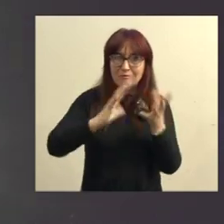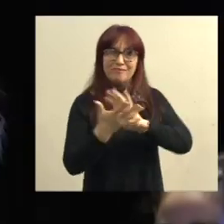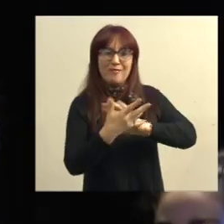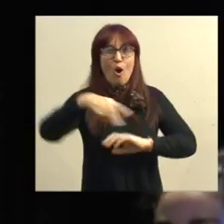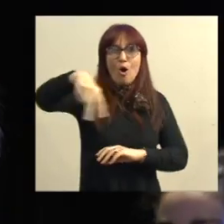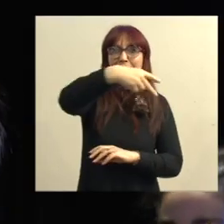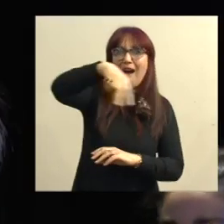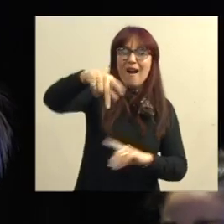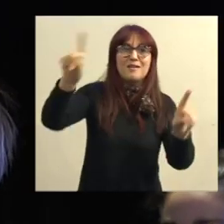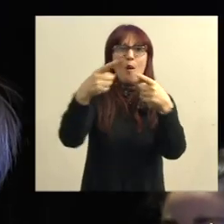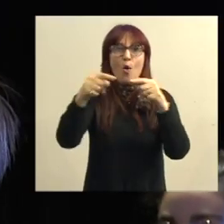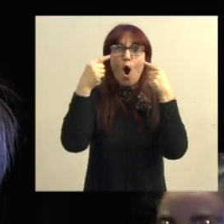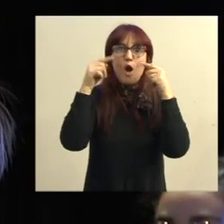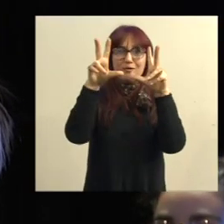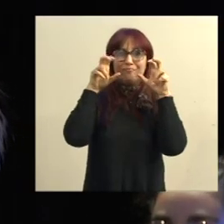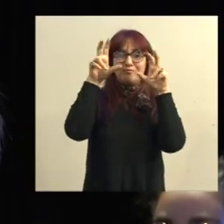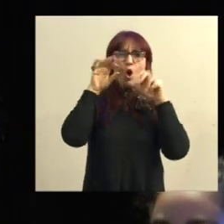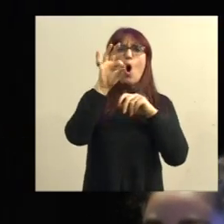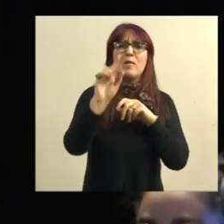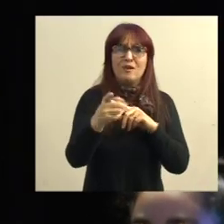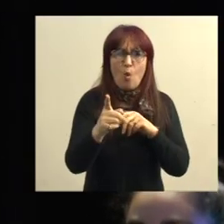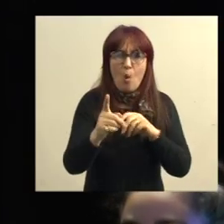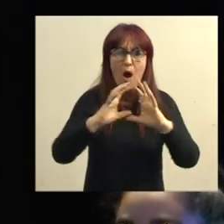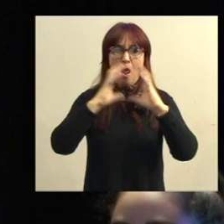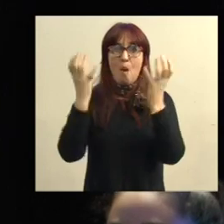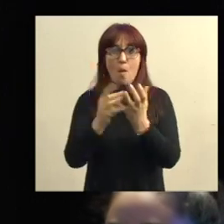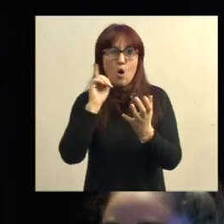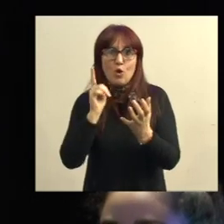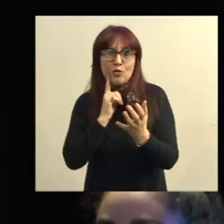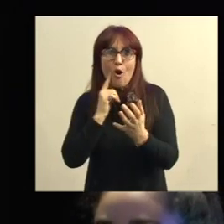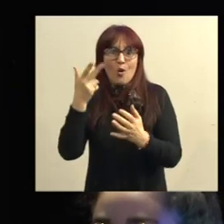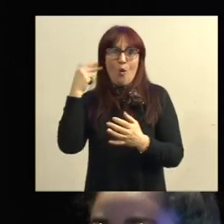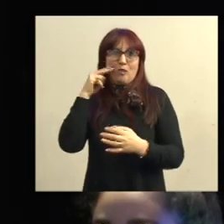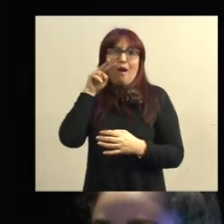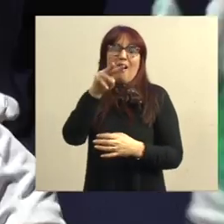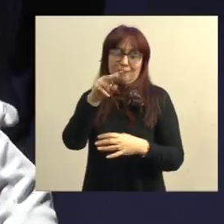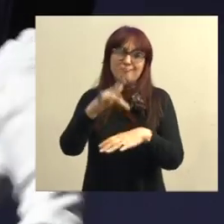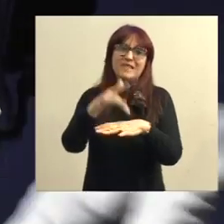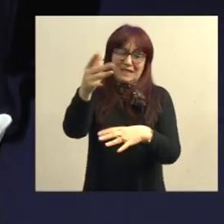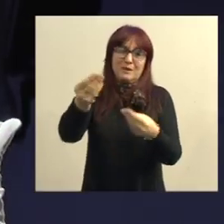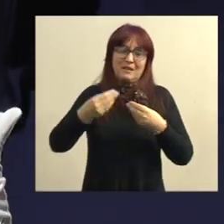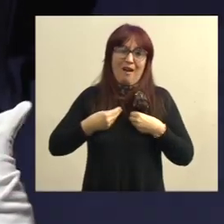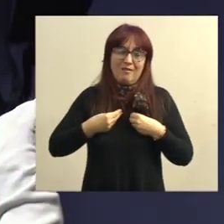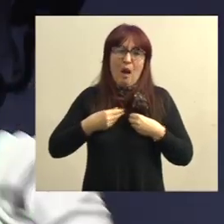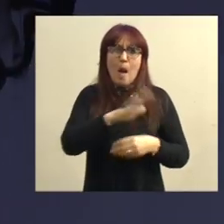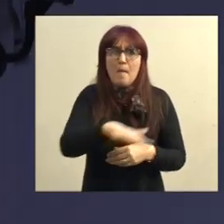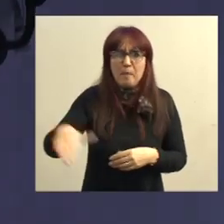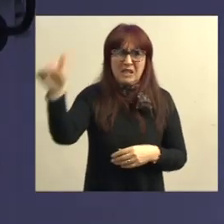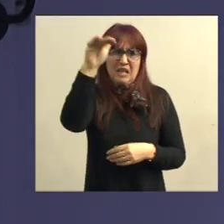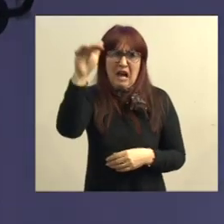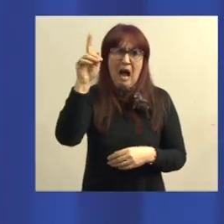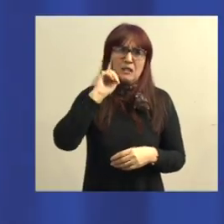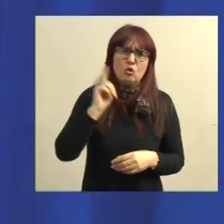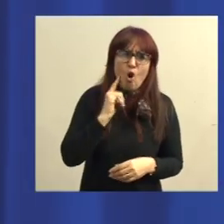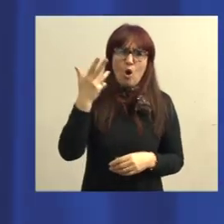in coreografia e musica per gli occhi. L'obiettivo è sensibilizzare gli udenti al mondo della sordità, permettendo a tutti, bimbi, ragazzi, amici